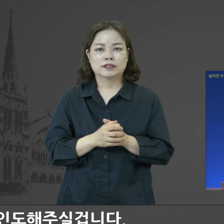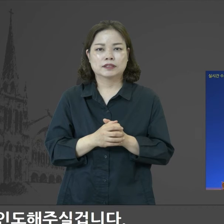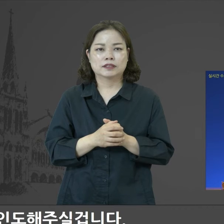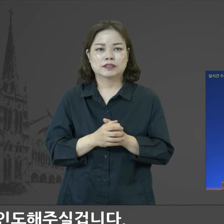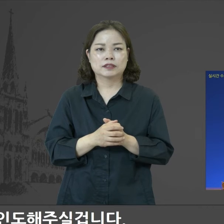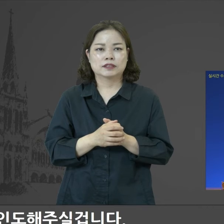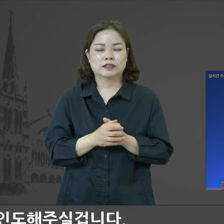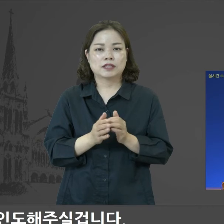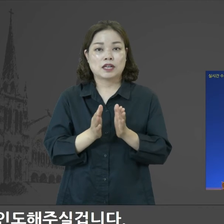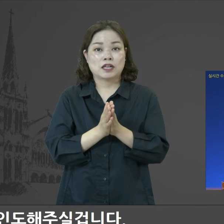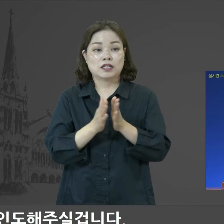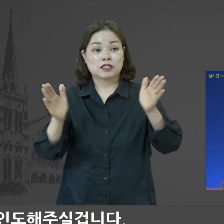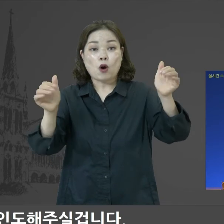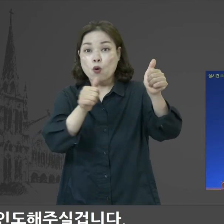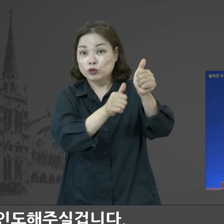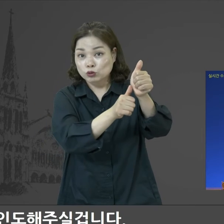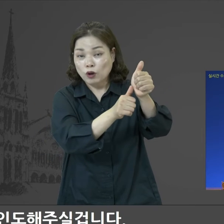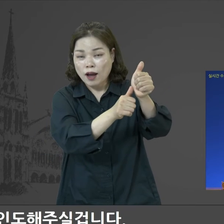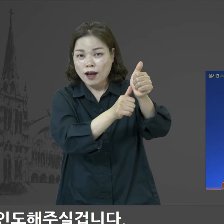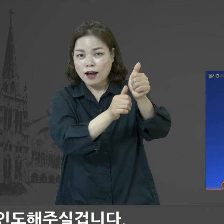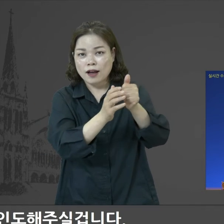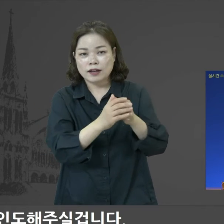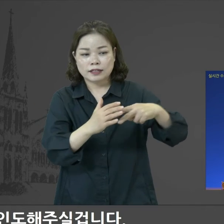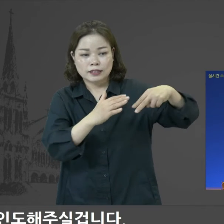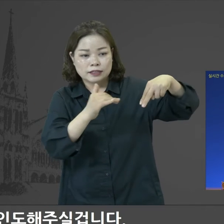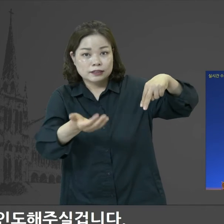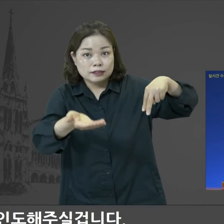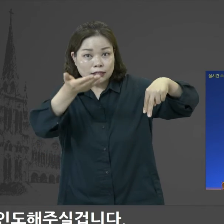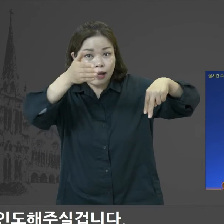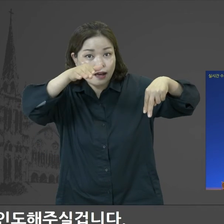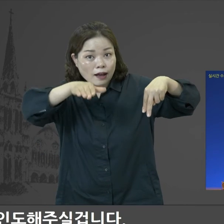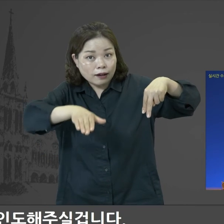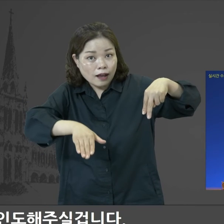여호수아까지는 좀 나은 것 같습니다. 사무엘상 하,